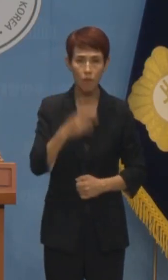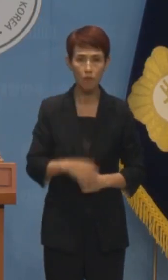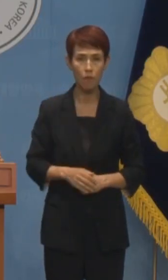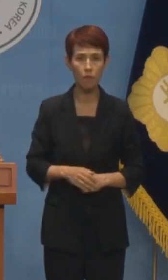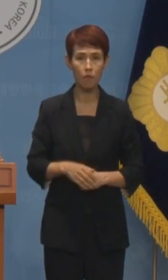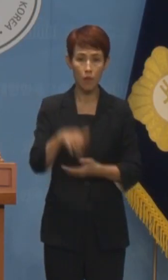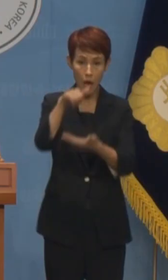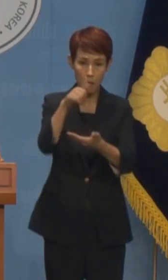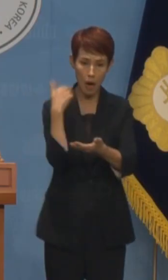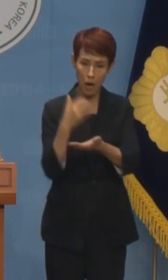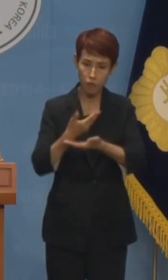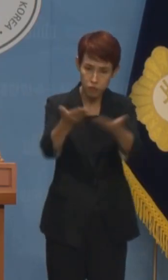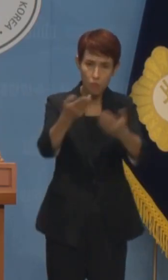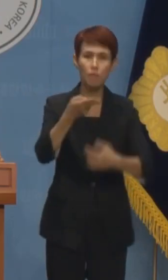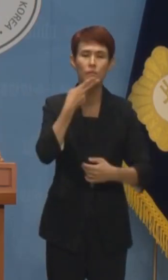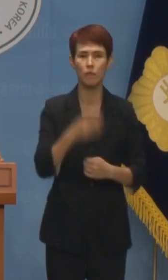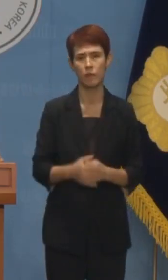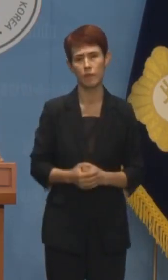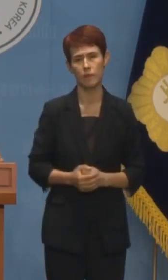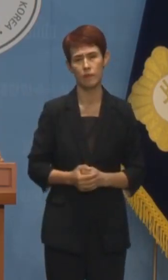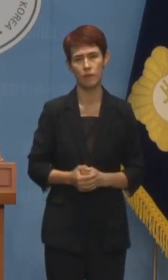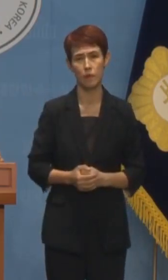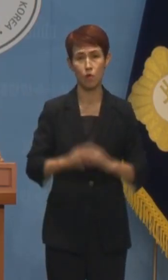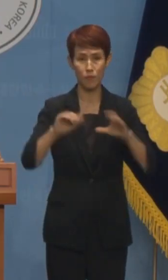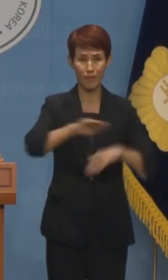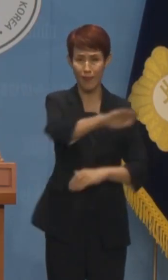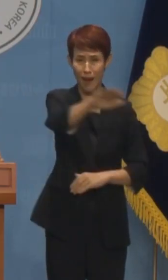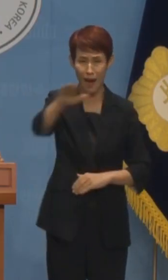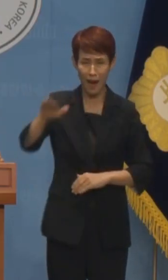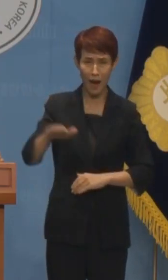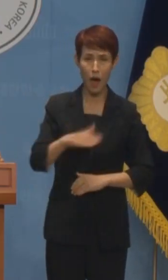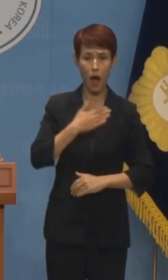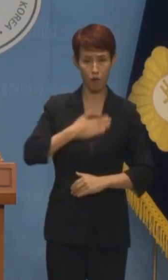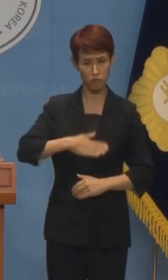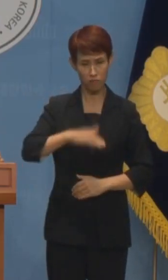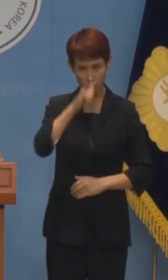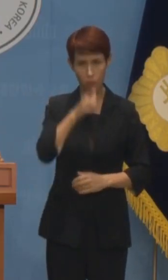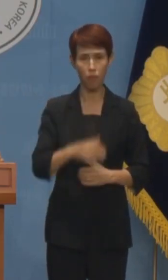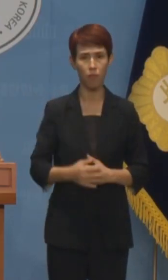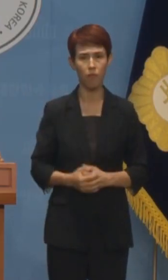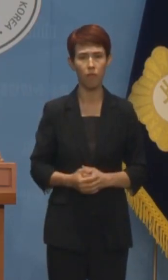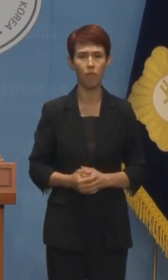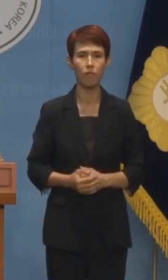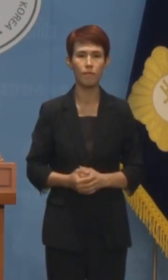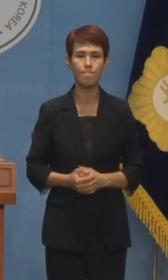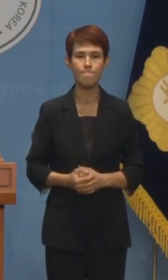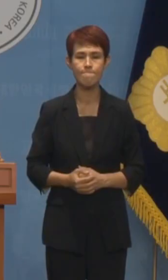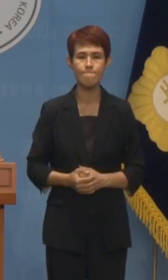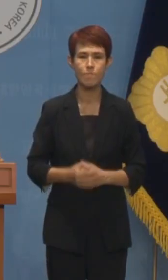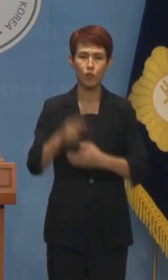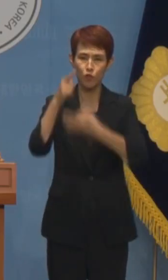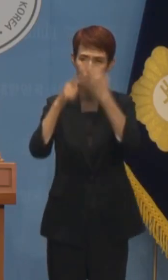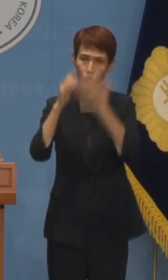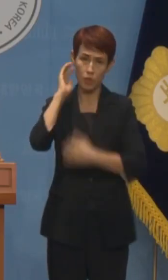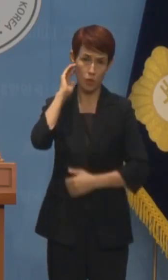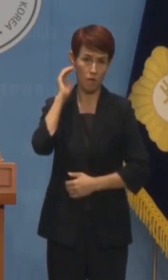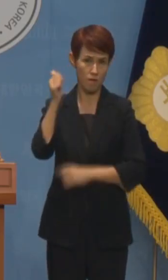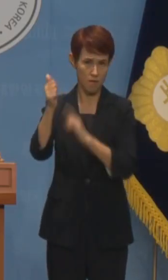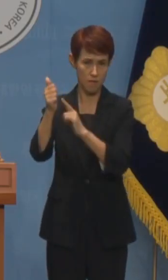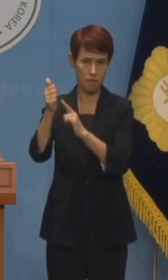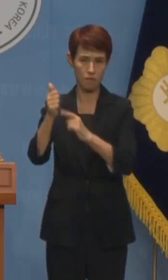즉각 반환도 하지 않았습니다. 온 국민이 이 사실을 알고 있습니다. 이로써 윤석열